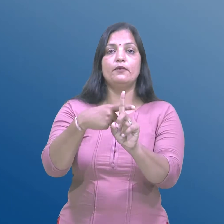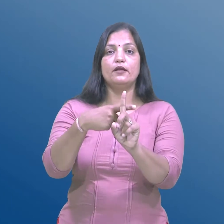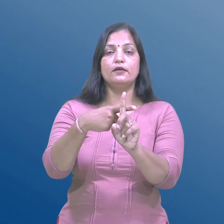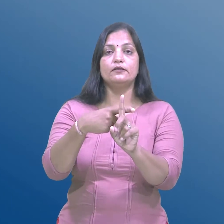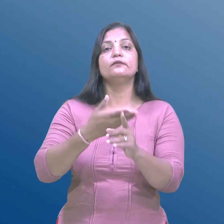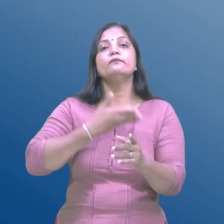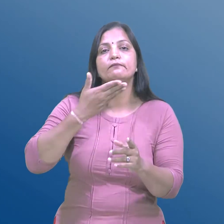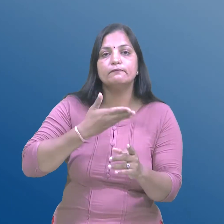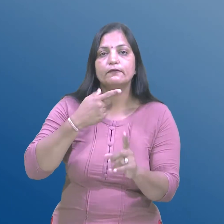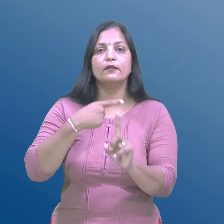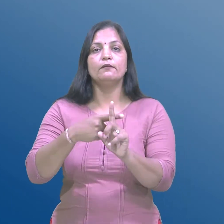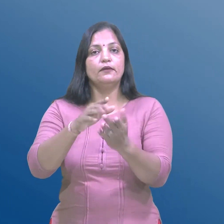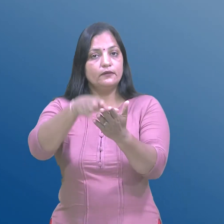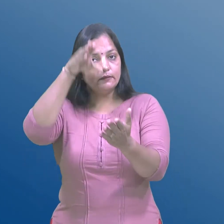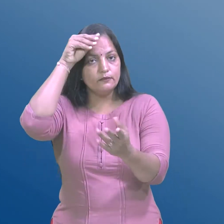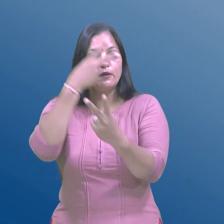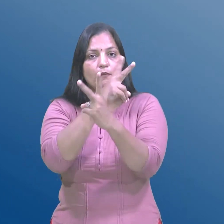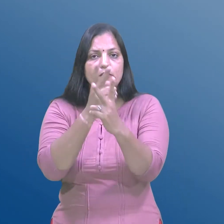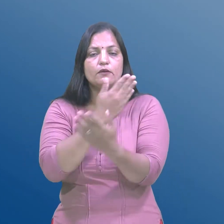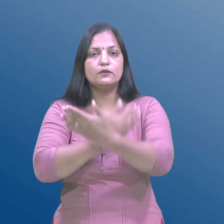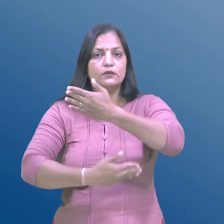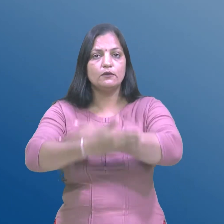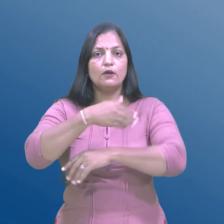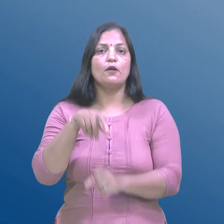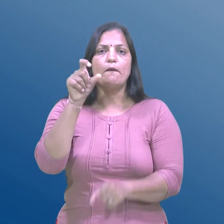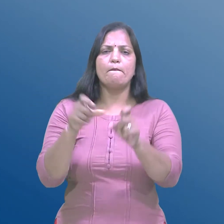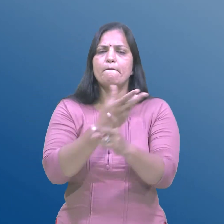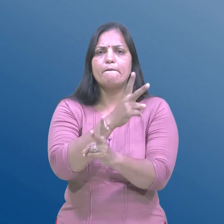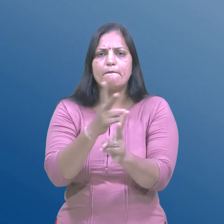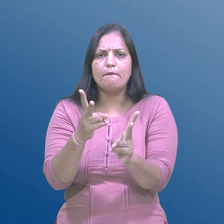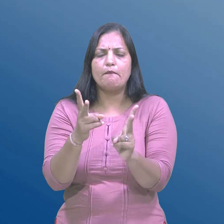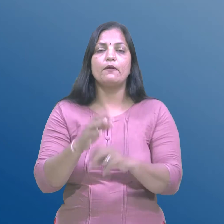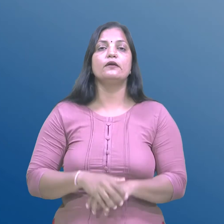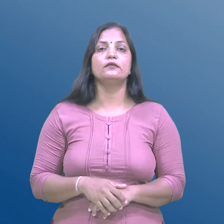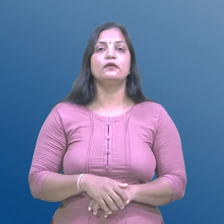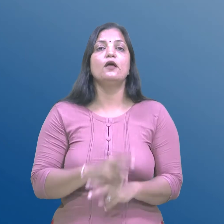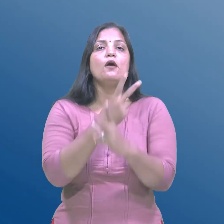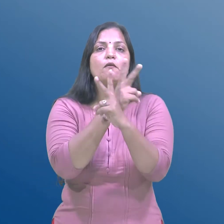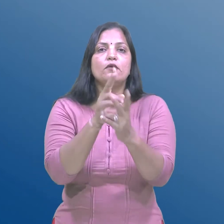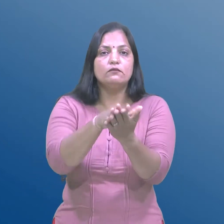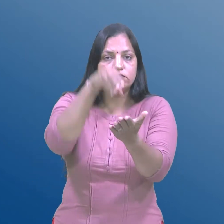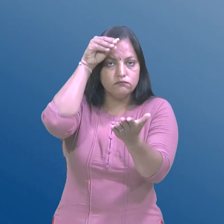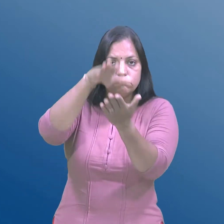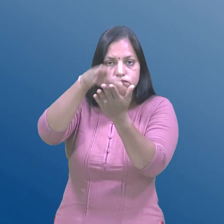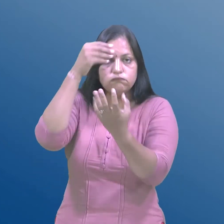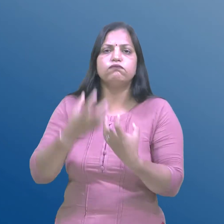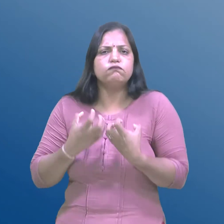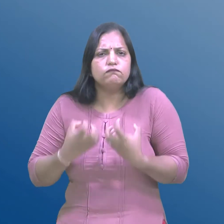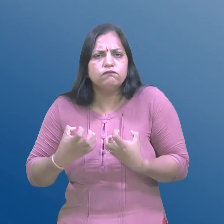વ્યવસ્થા જુદી જુદી વિકલાંગતા ધરાવતા વિદ્યાર્થીઓની વિવિધ અધ્યયન જરૂરિયાતોને અનુકૂળ